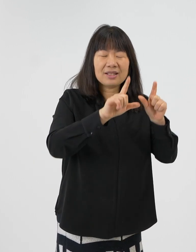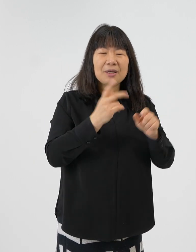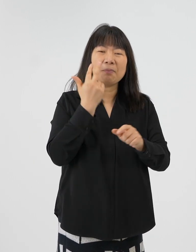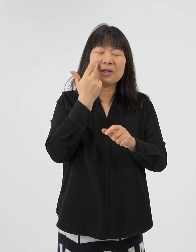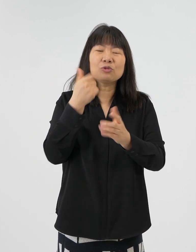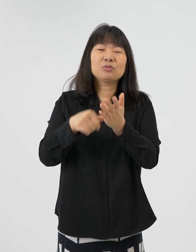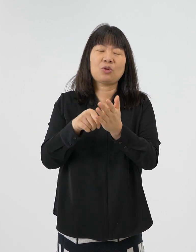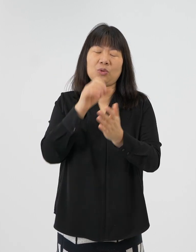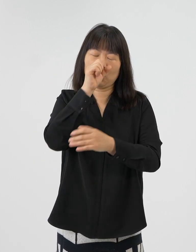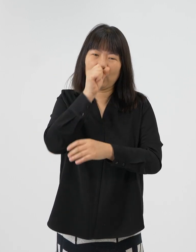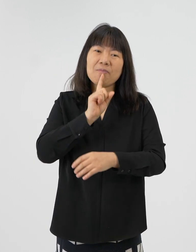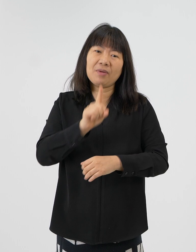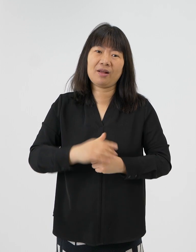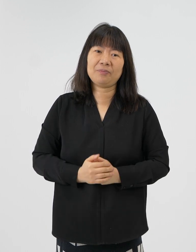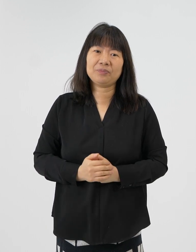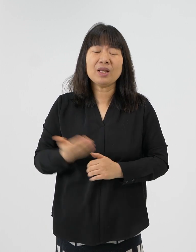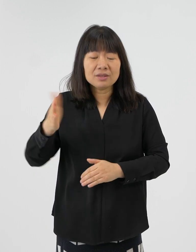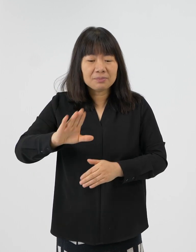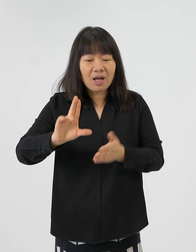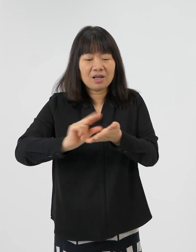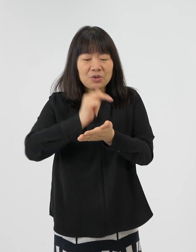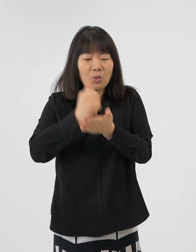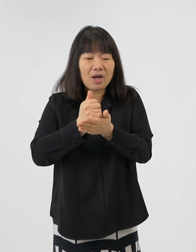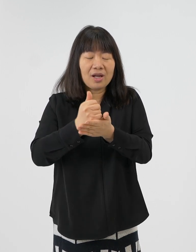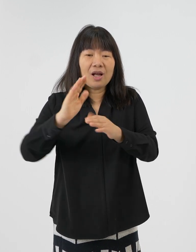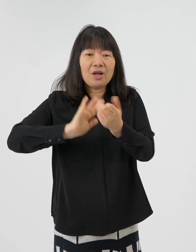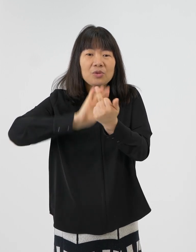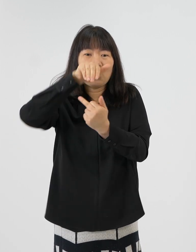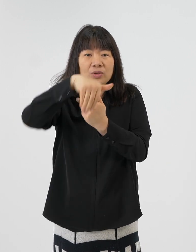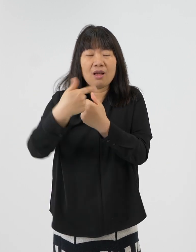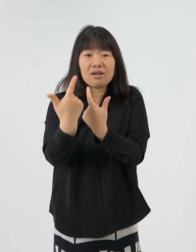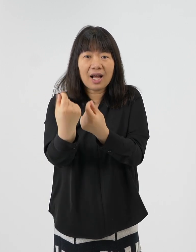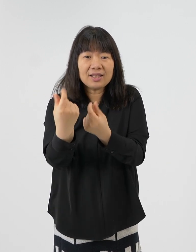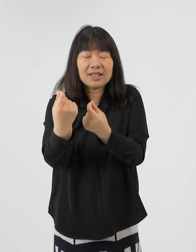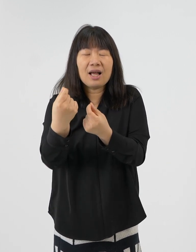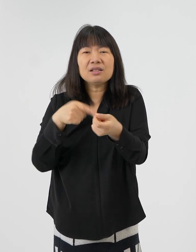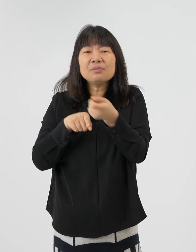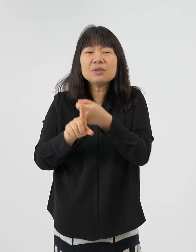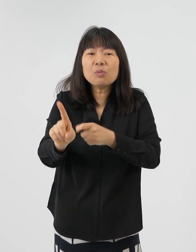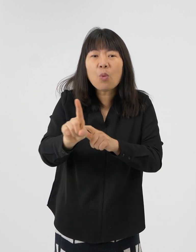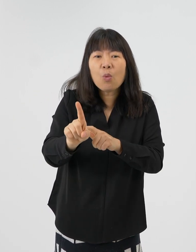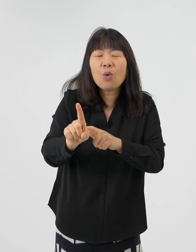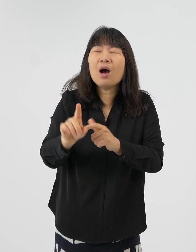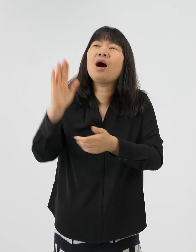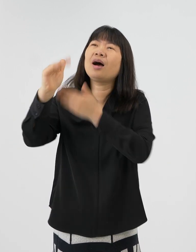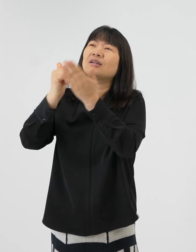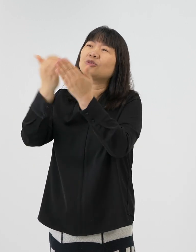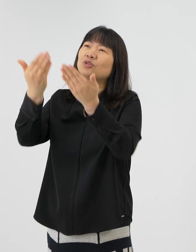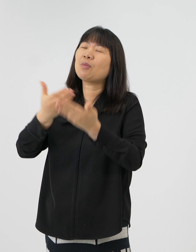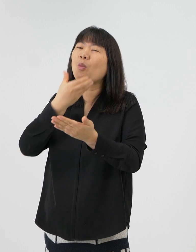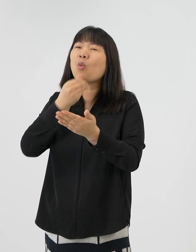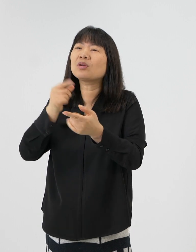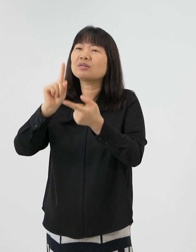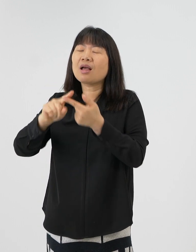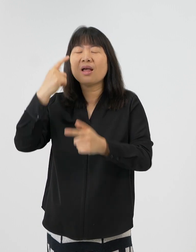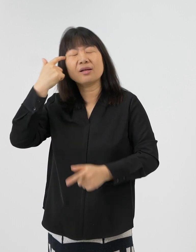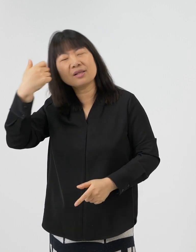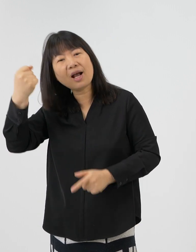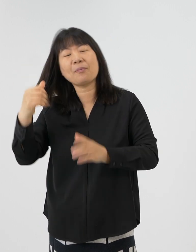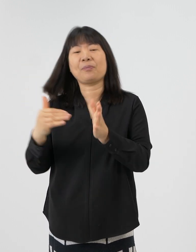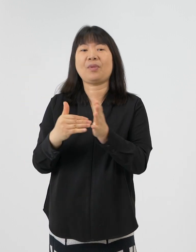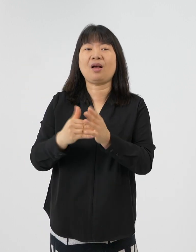뜻일까요? 그것이 하나님이 주신 복인 줄 알았다 그 말이에요. 우리 기독교인들도